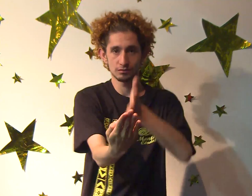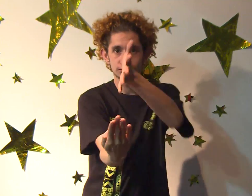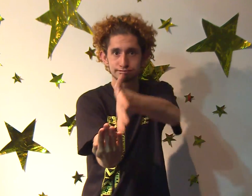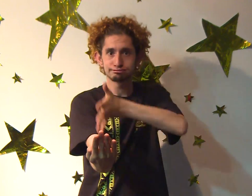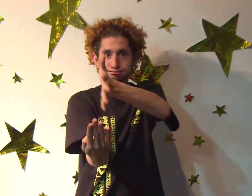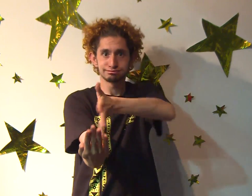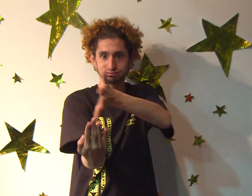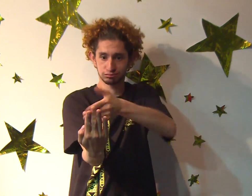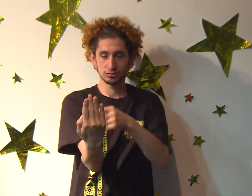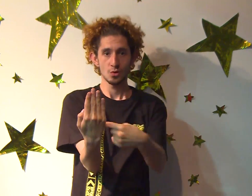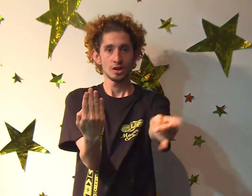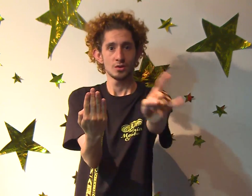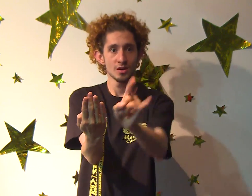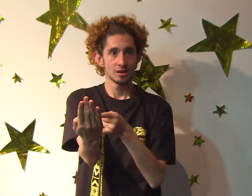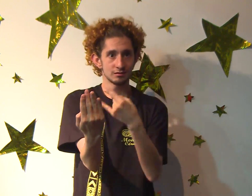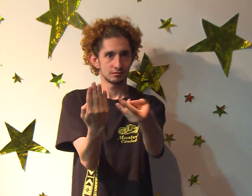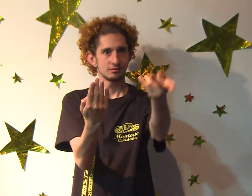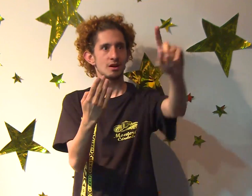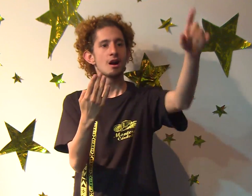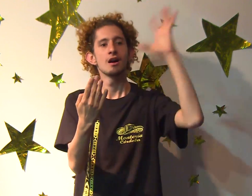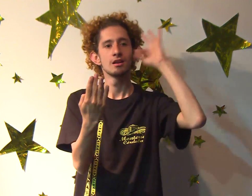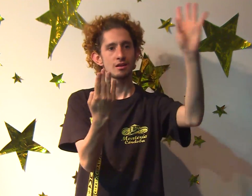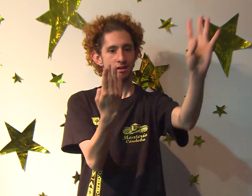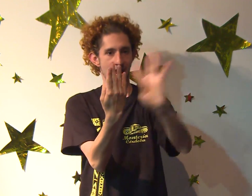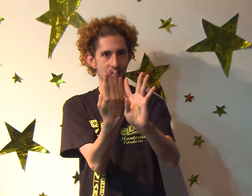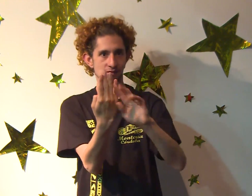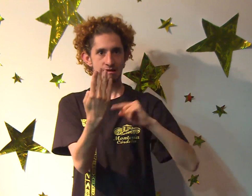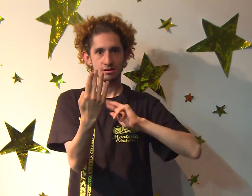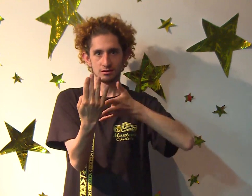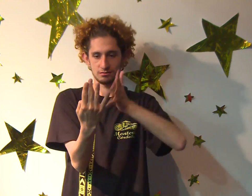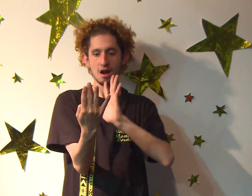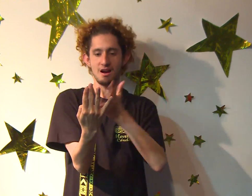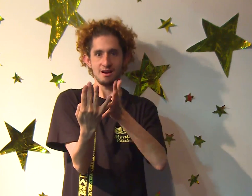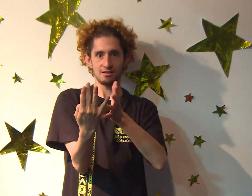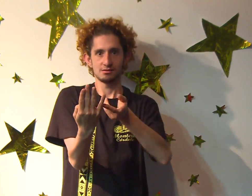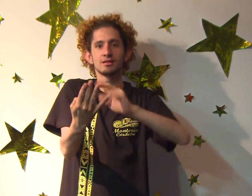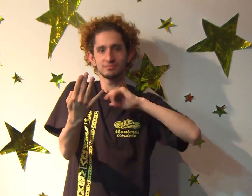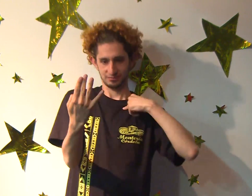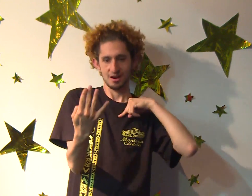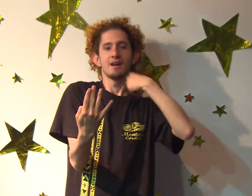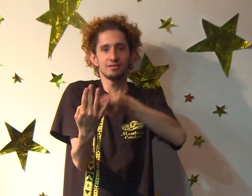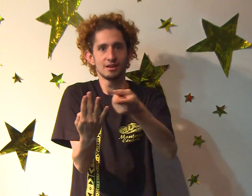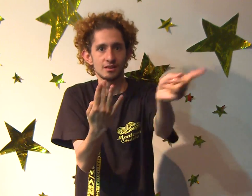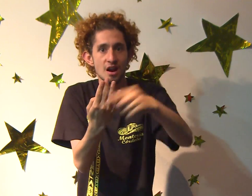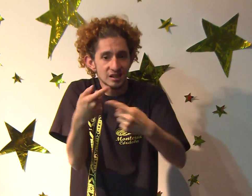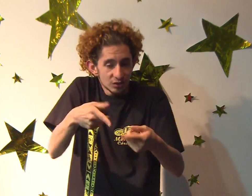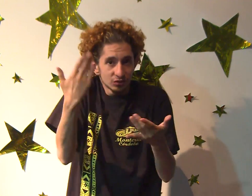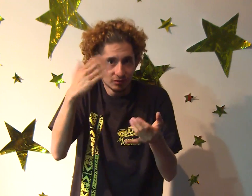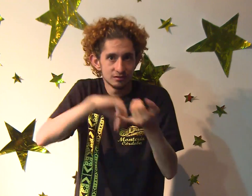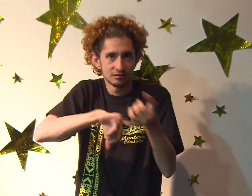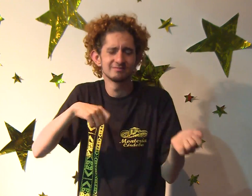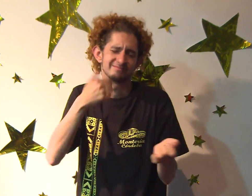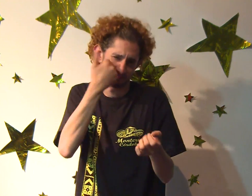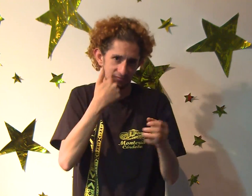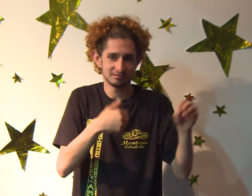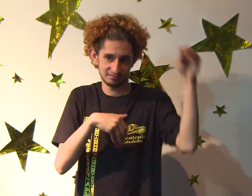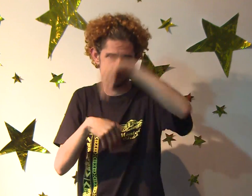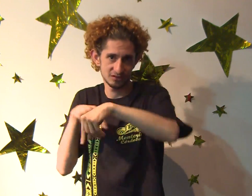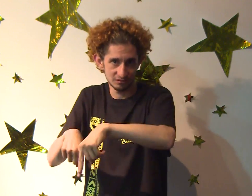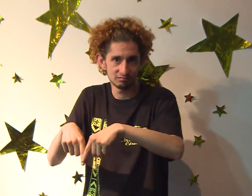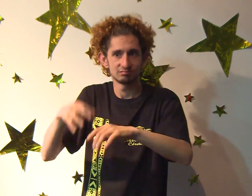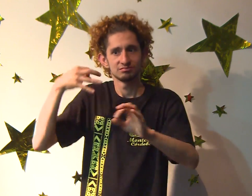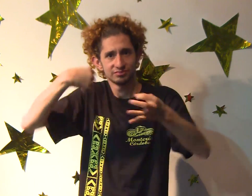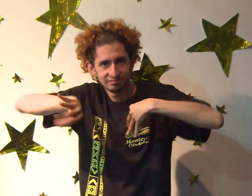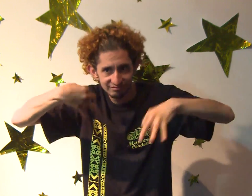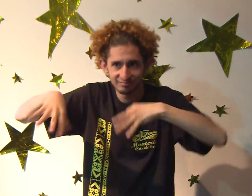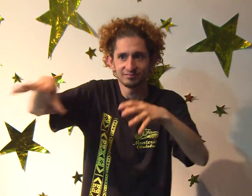el celular, donde yo puedo tener a partir de ese servicio de centro de relevo una información, ¿sí?